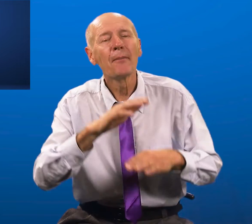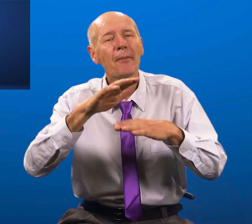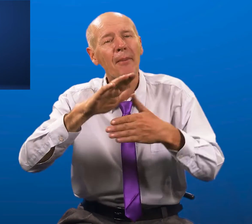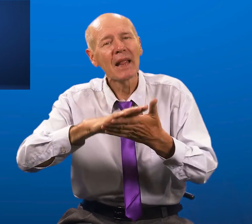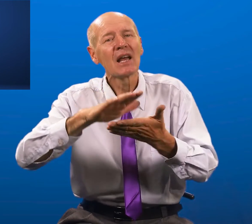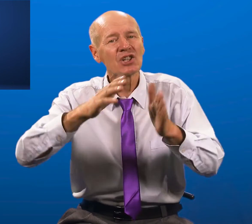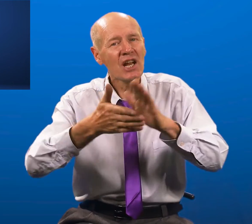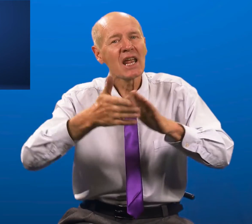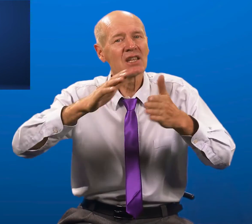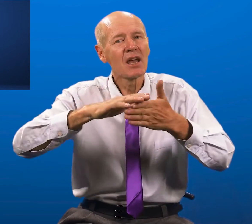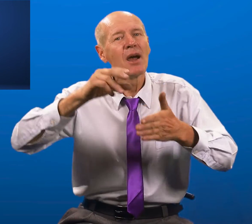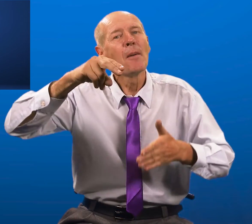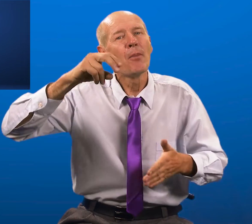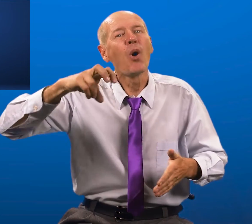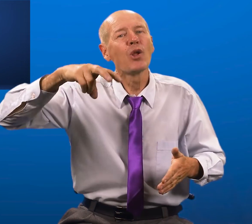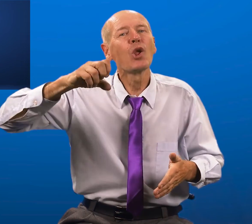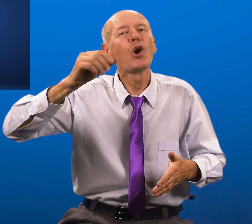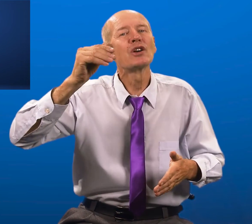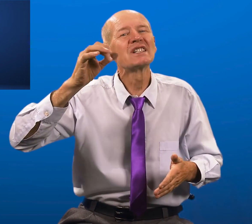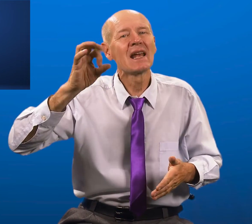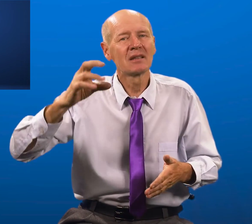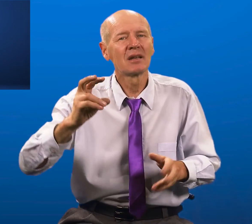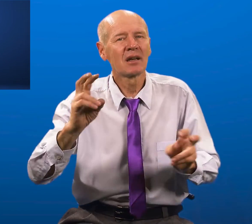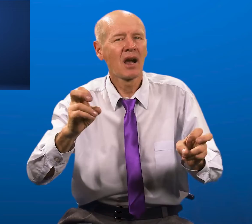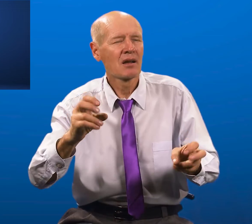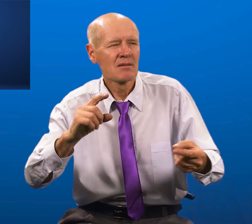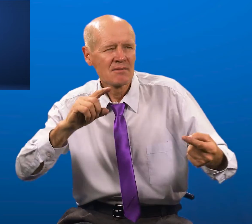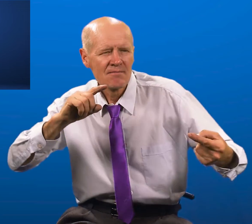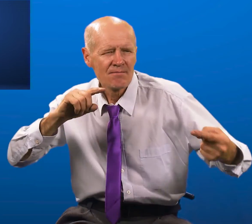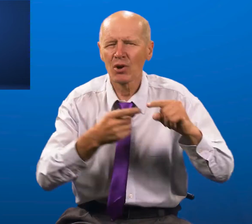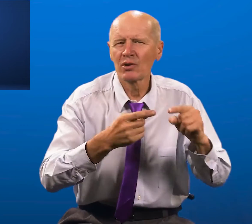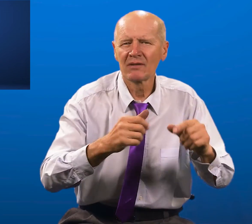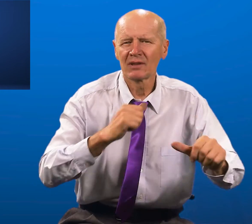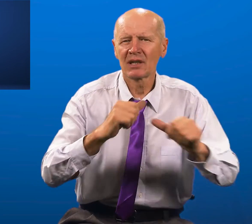использовать его, это положение, как аргумент против греха.